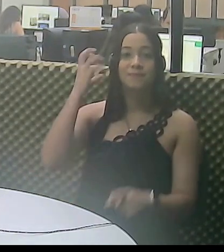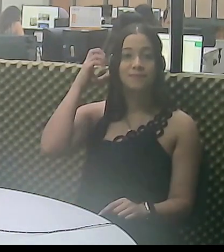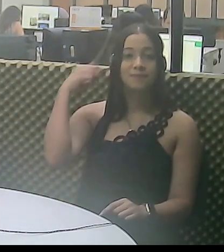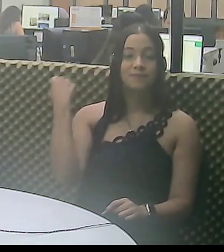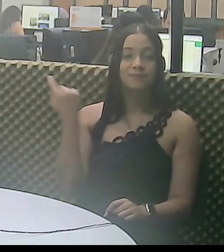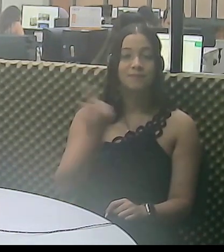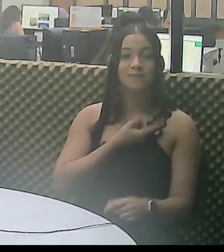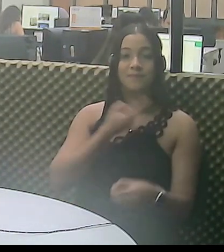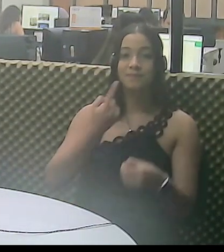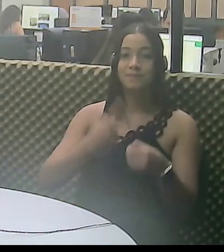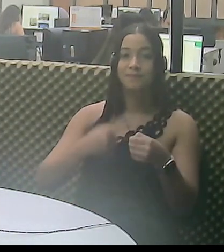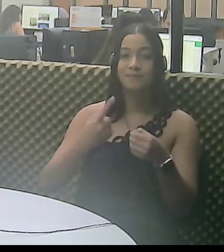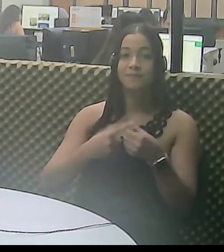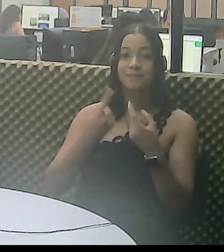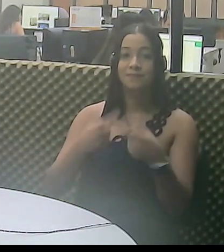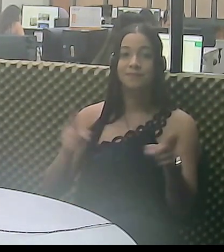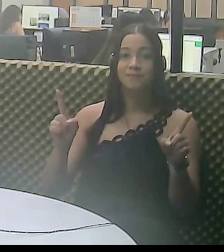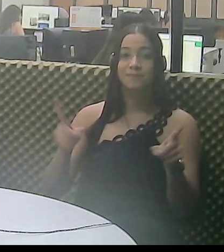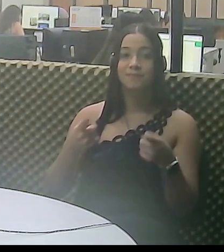Rádio Nossa Cidade.